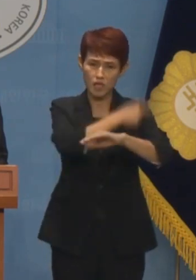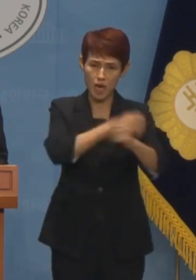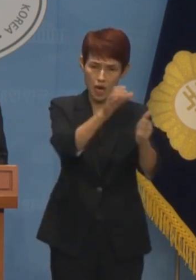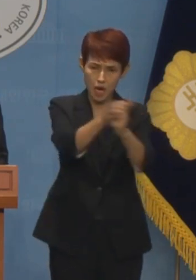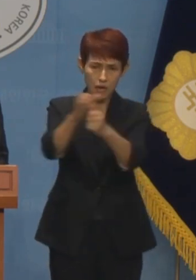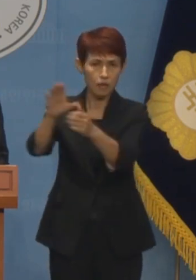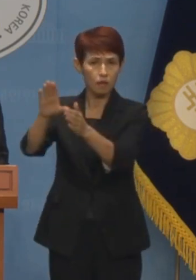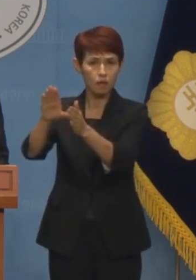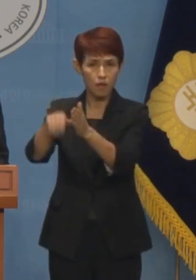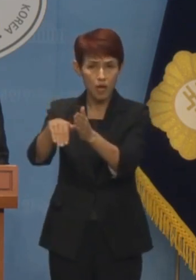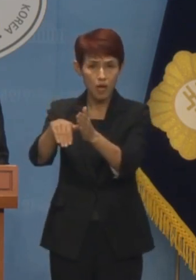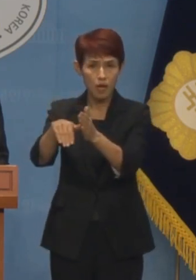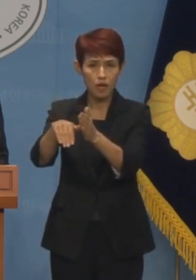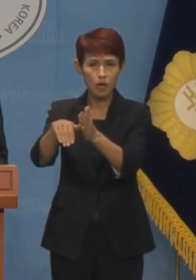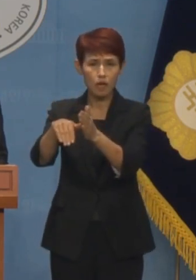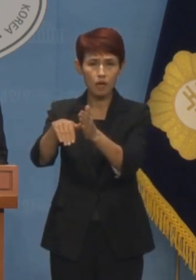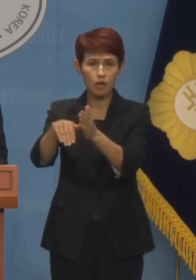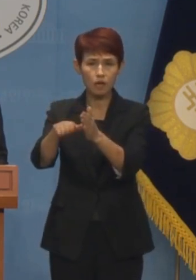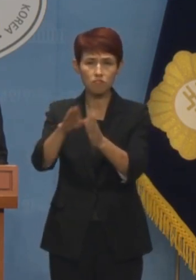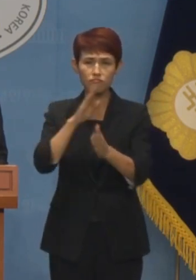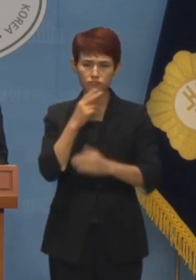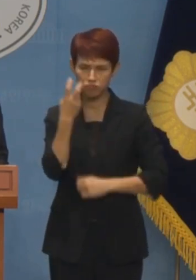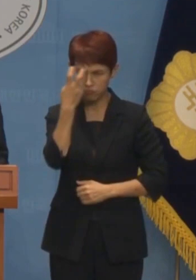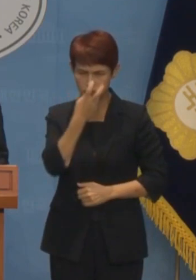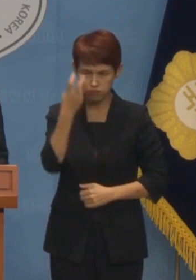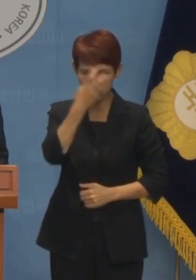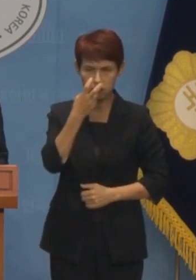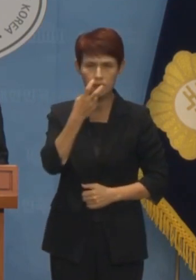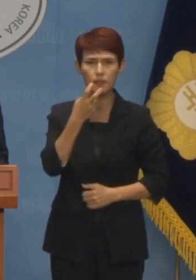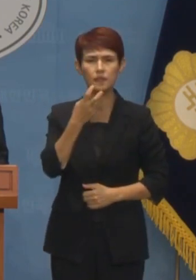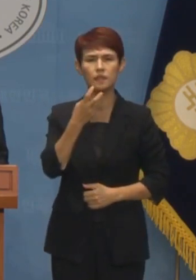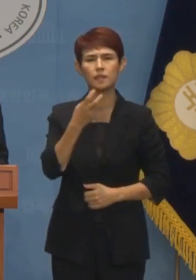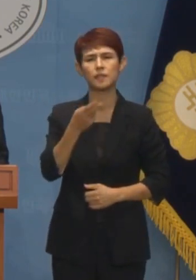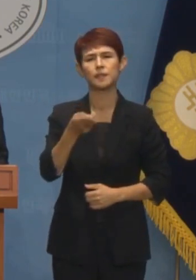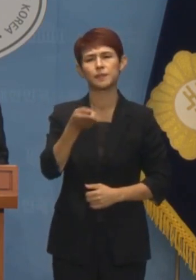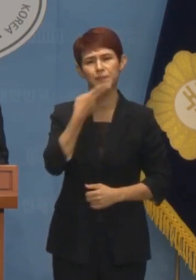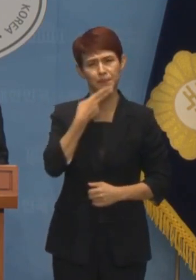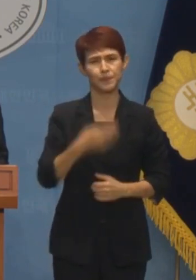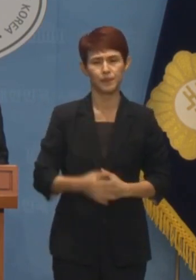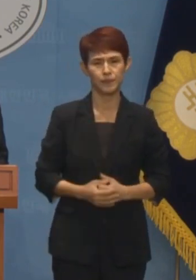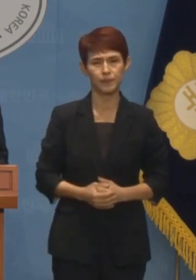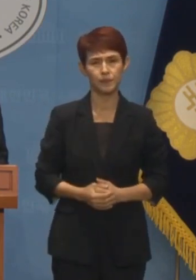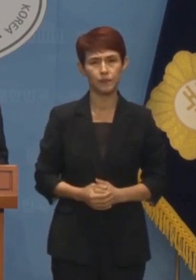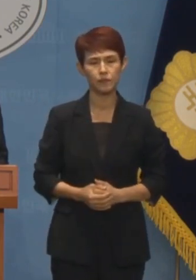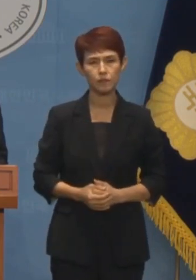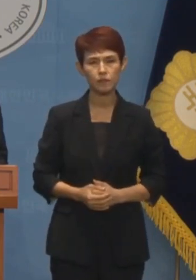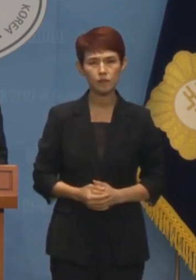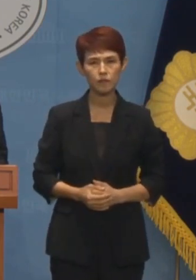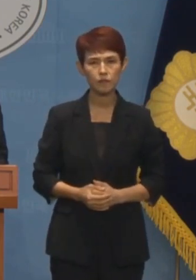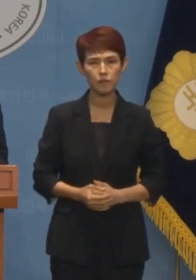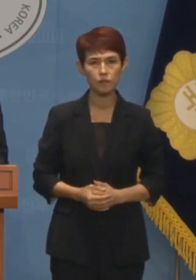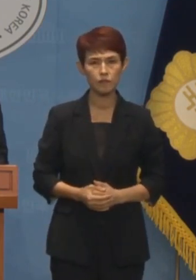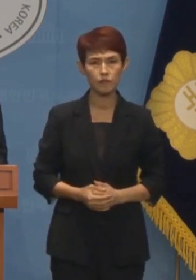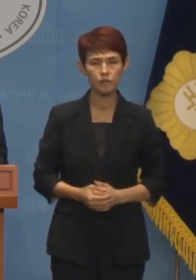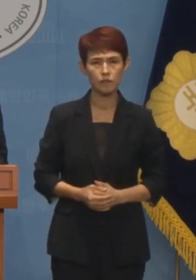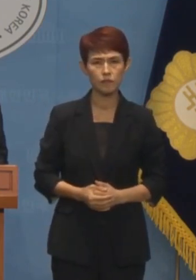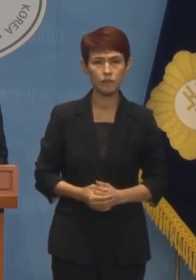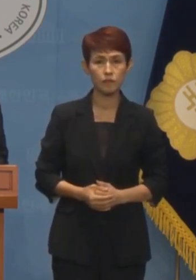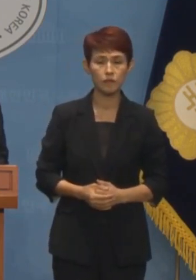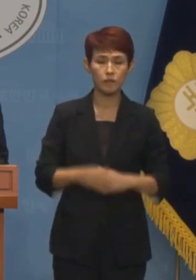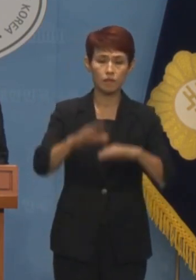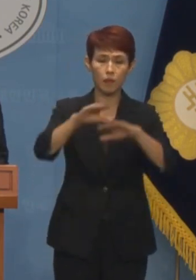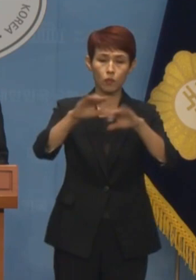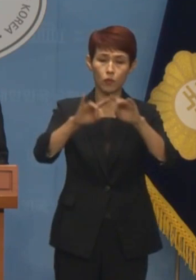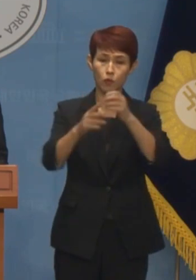과정에서 실질적인 심의가 이루어졌다고 볼 수 없는 것입니다 하지만